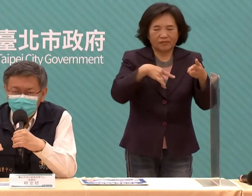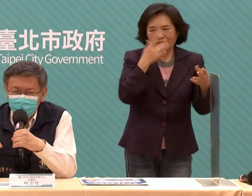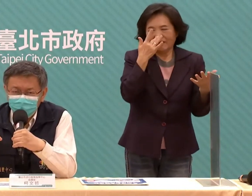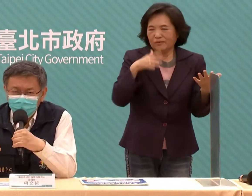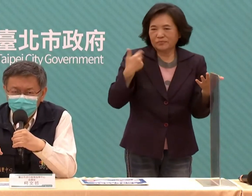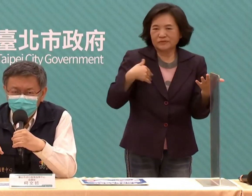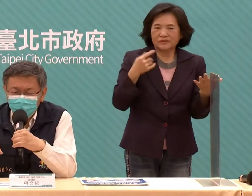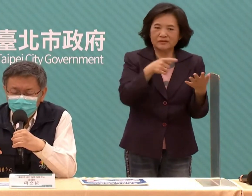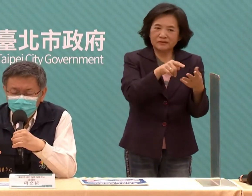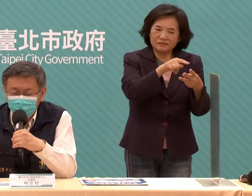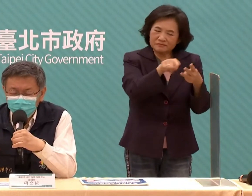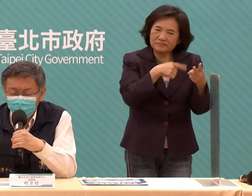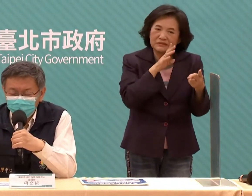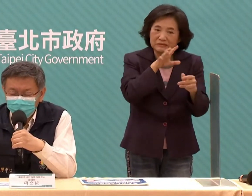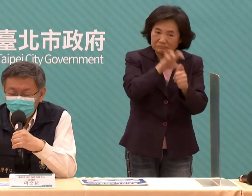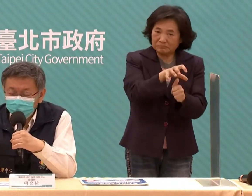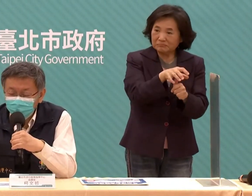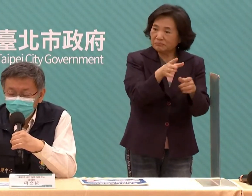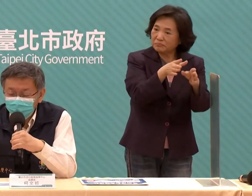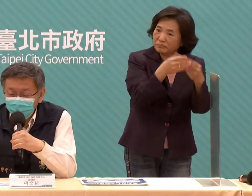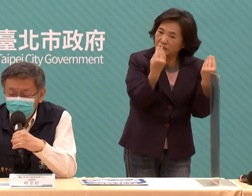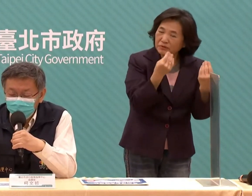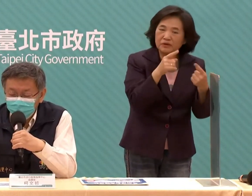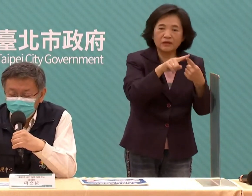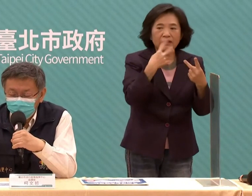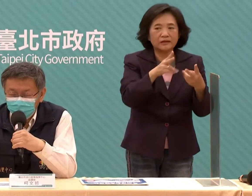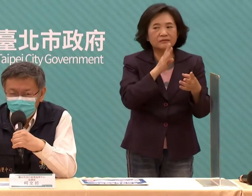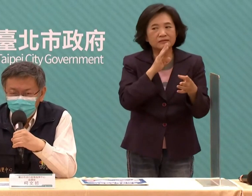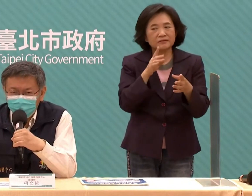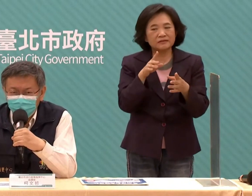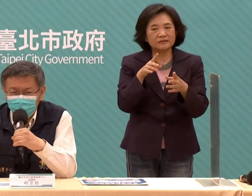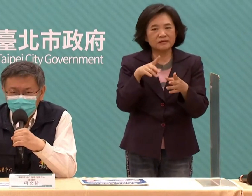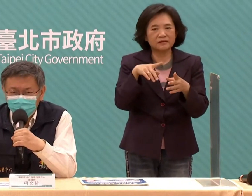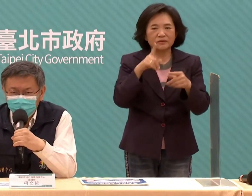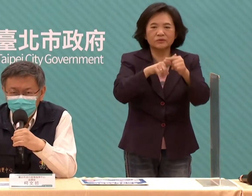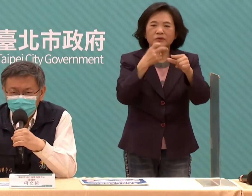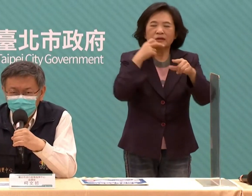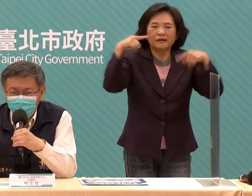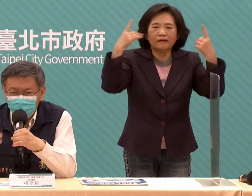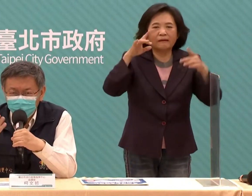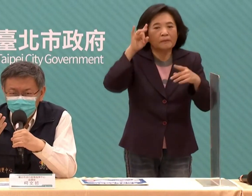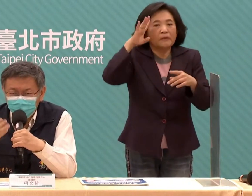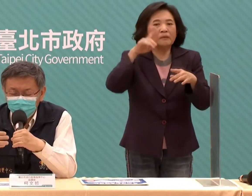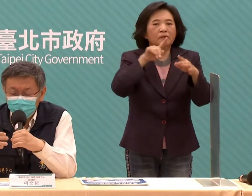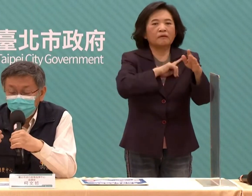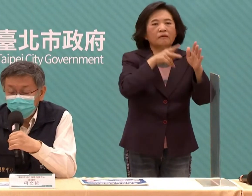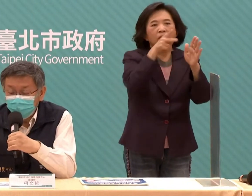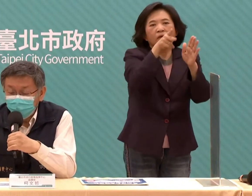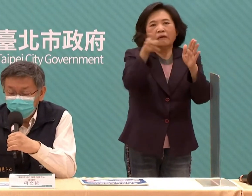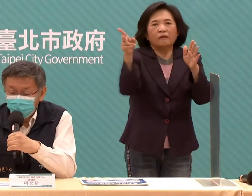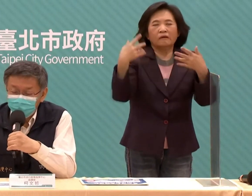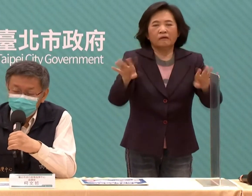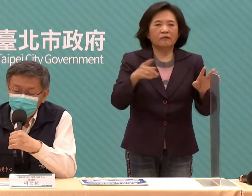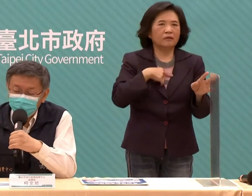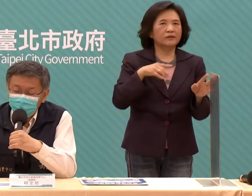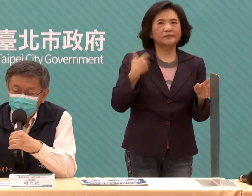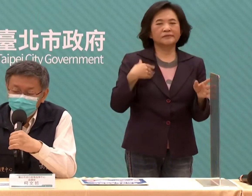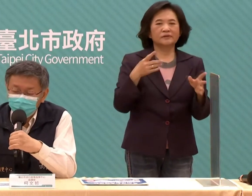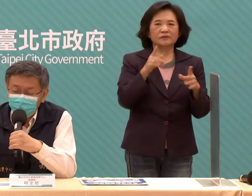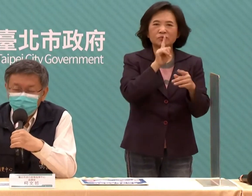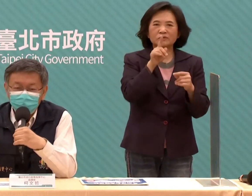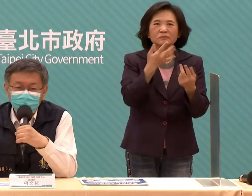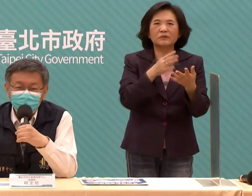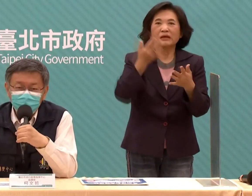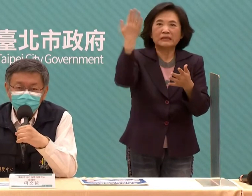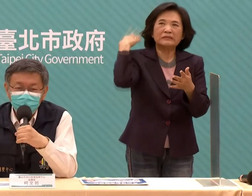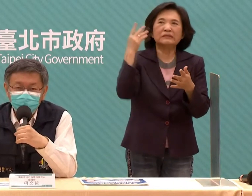是我不晓得那类普筛是什么意思。这个有时候，那中央常常发明那个我第一次看到的名词，哦，什么矫正回归